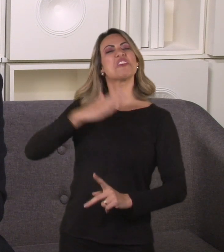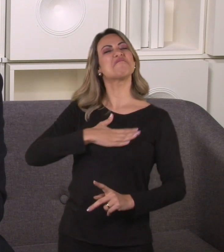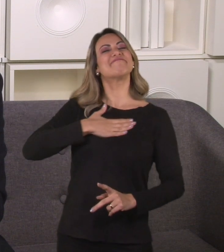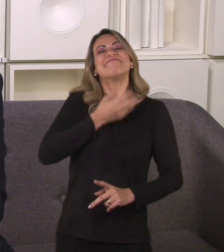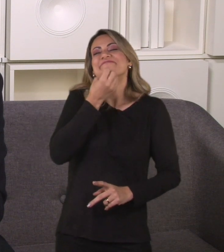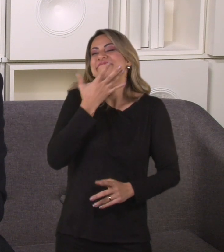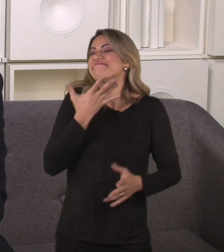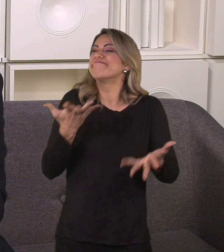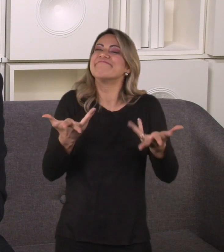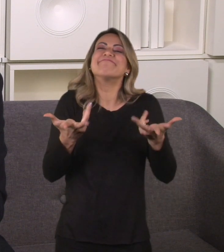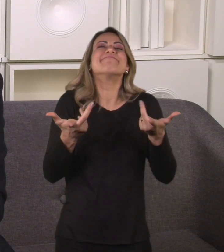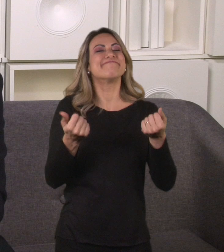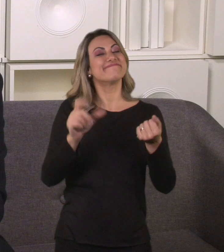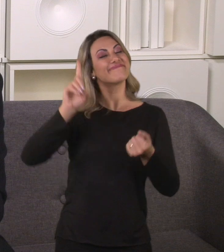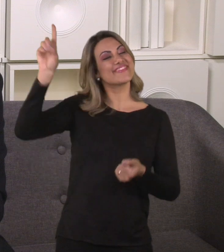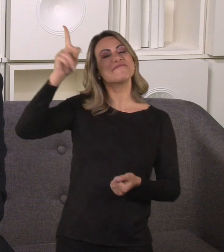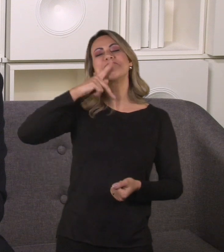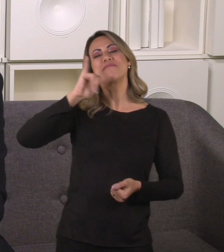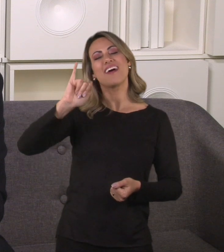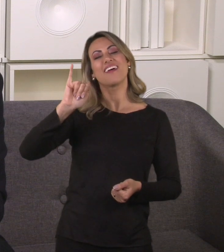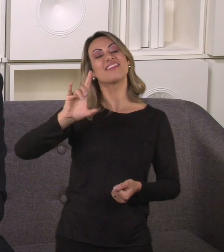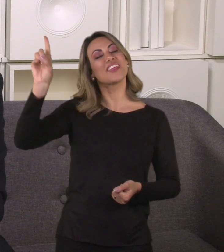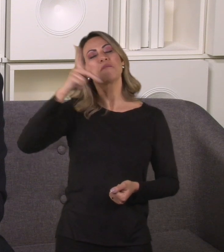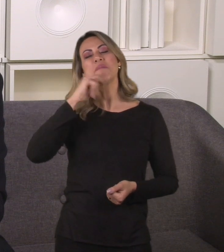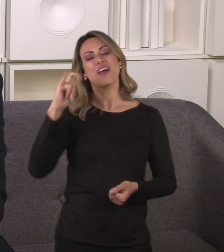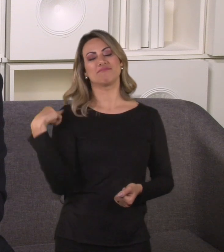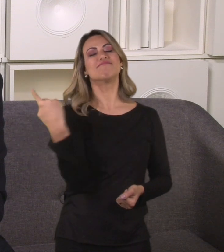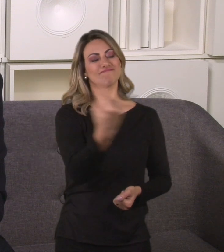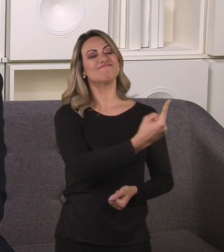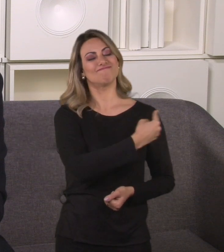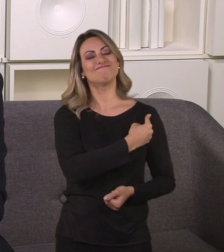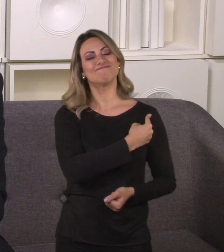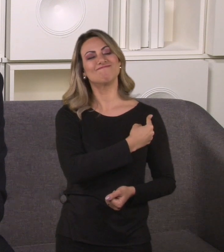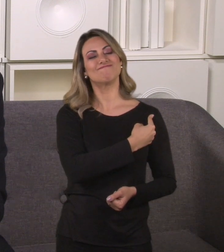agradável do teu Pai, do nosso Pai.